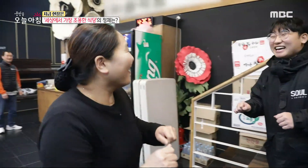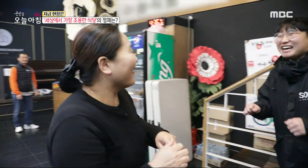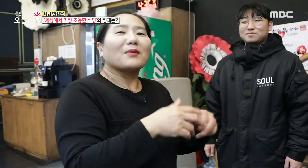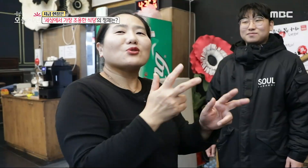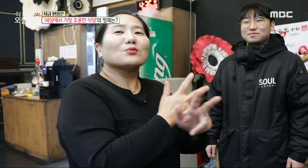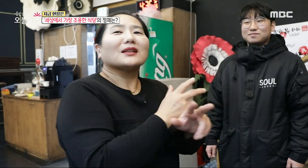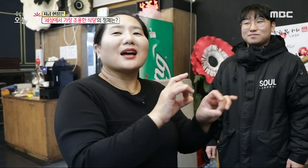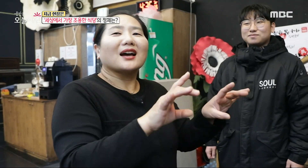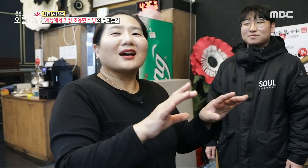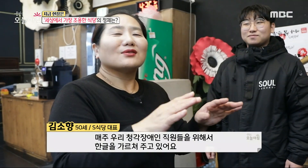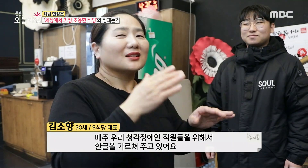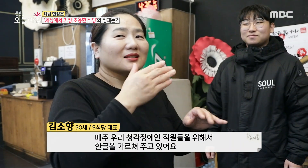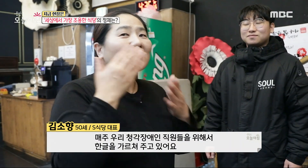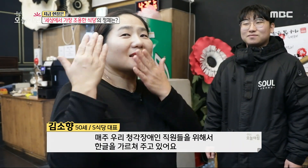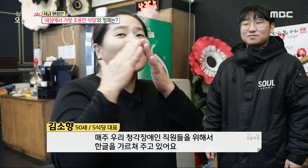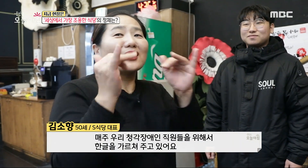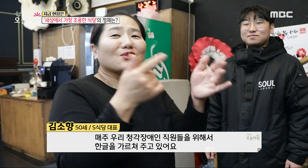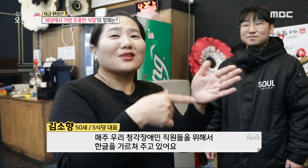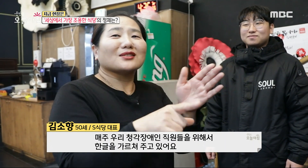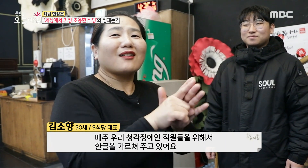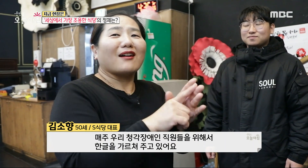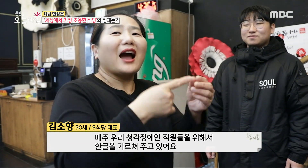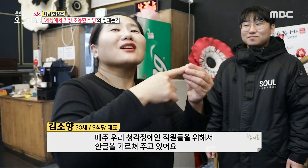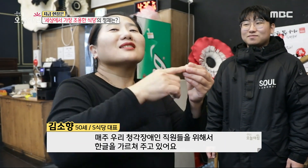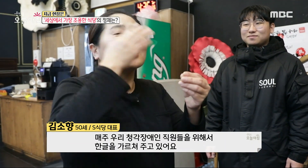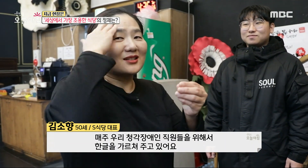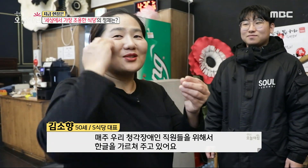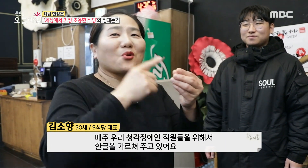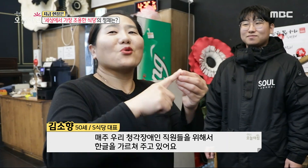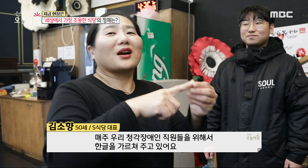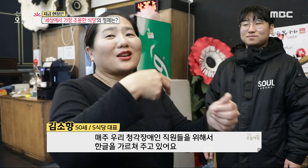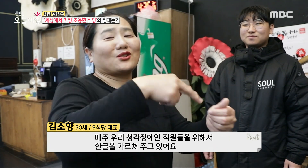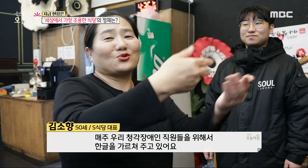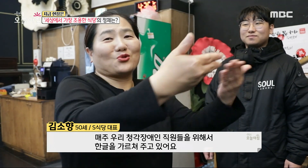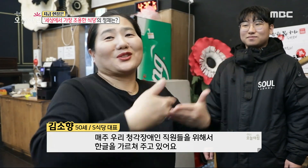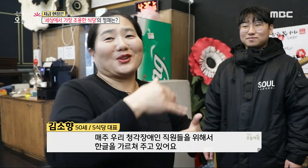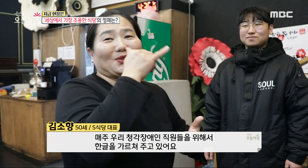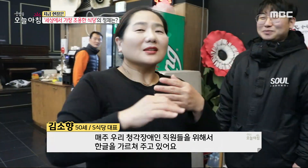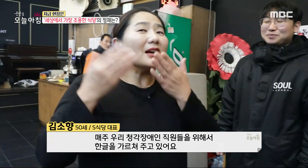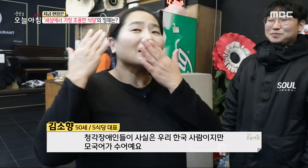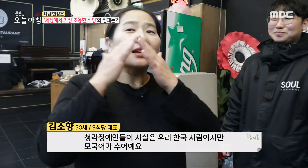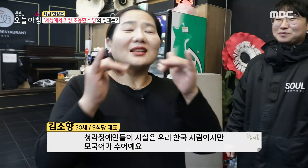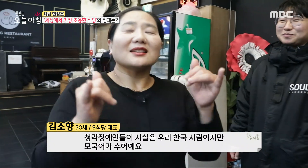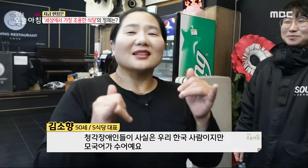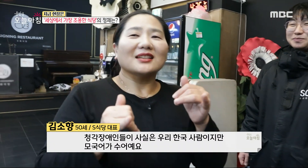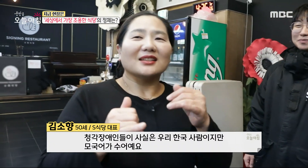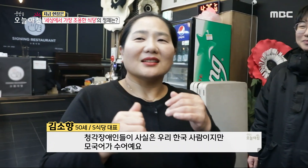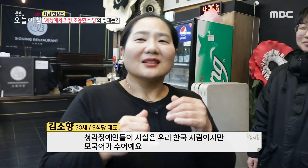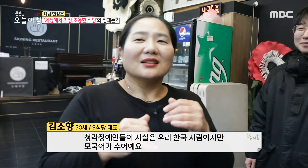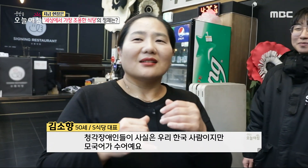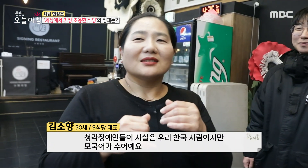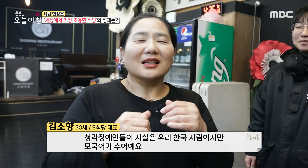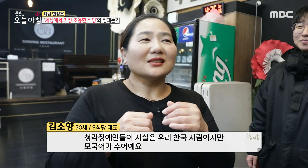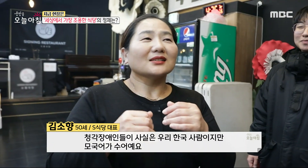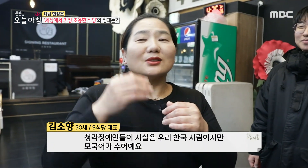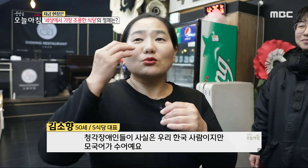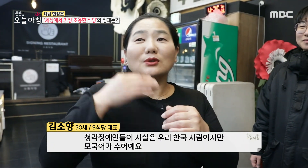안녕하세요. 매주마다 우리 청각장애인들 위해서 한글 교육 가르쳐 주고 있어요. 청각장애인들이 사실은 이제